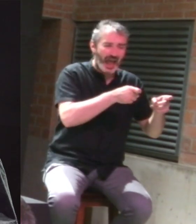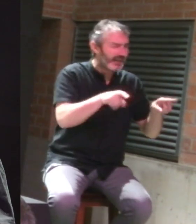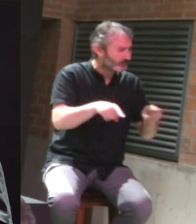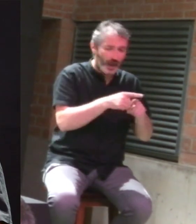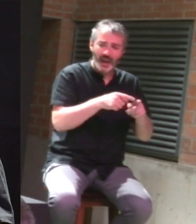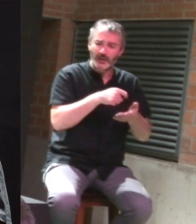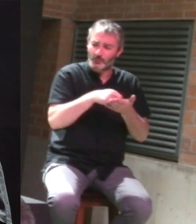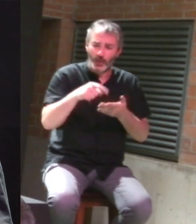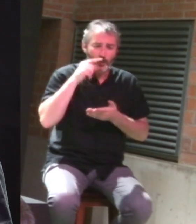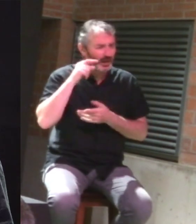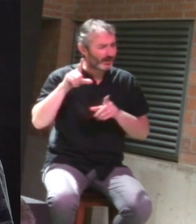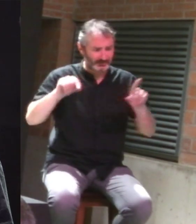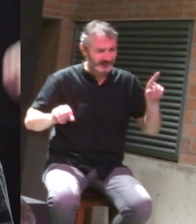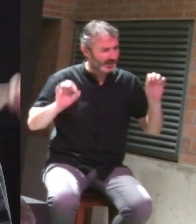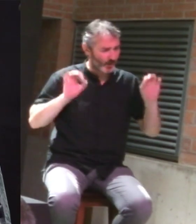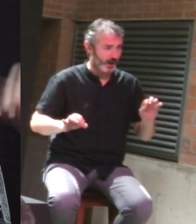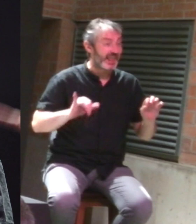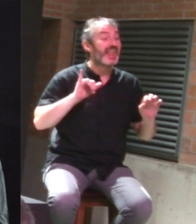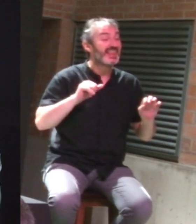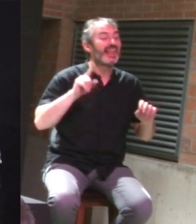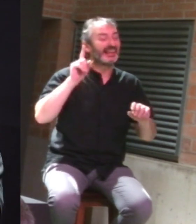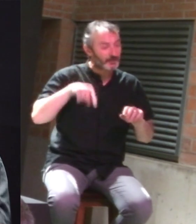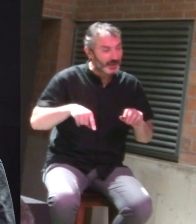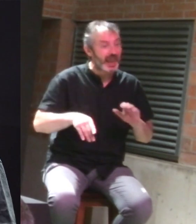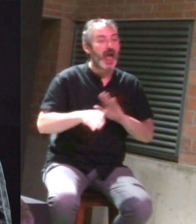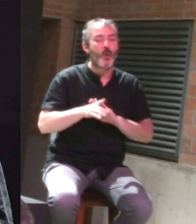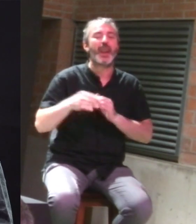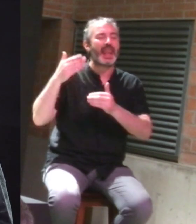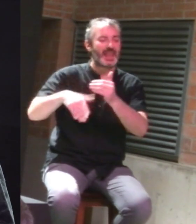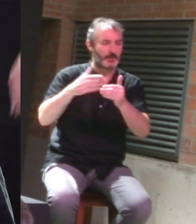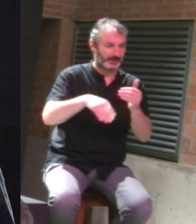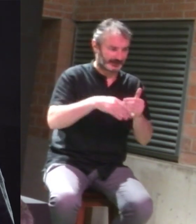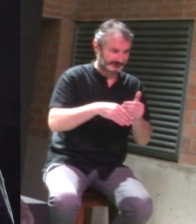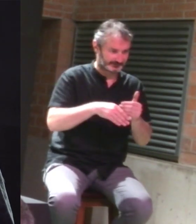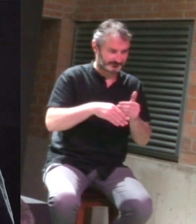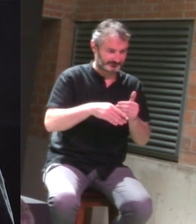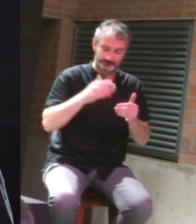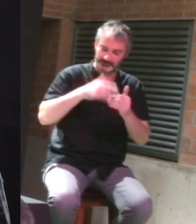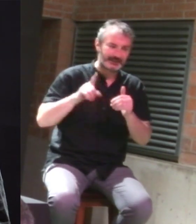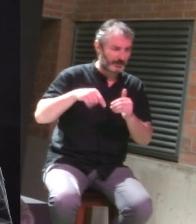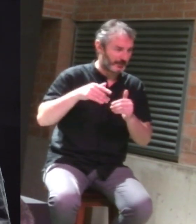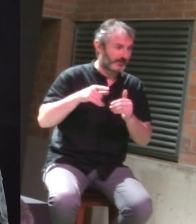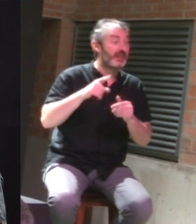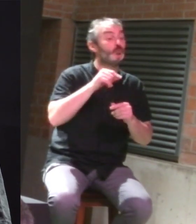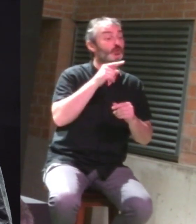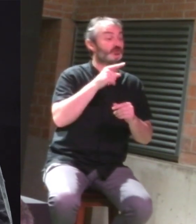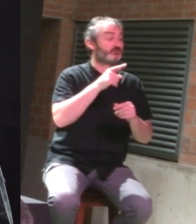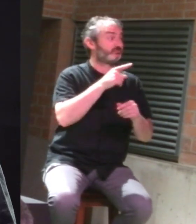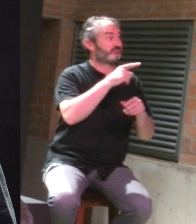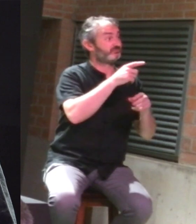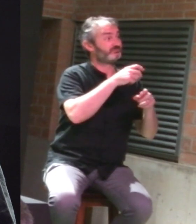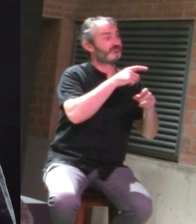el acceso a ciertos trabajos, incluso en las empresas colectivizadas, tanto en el medio